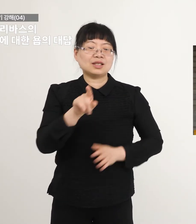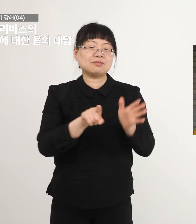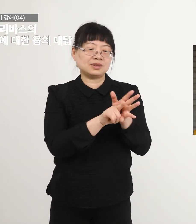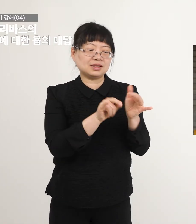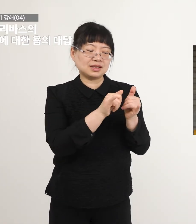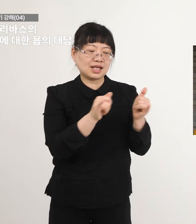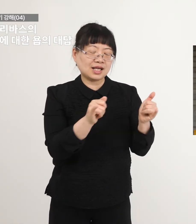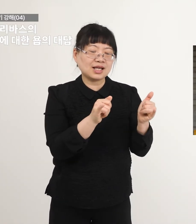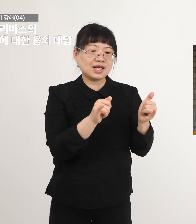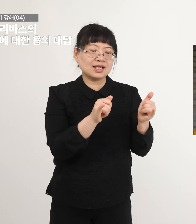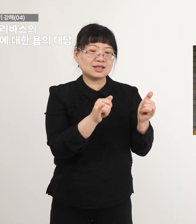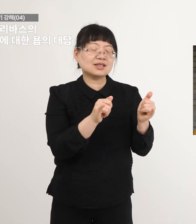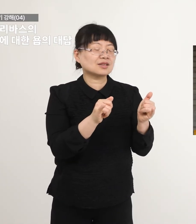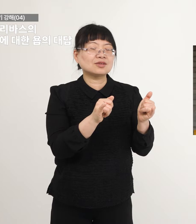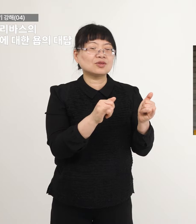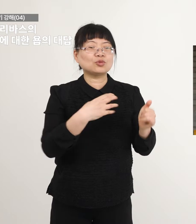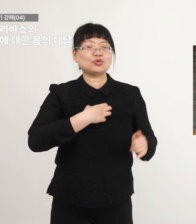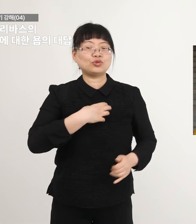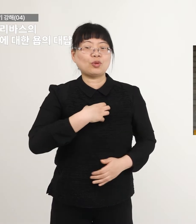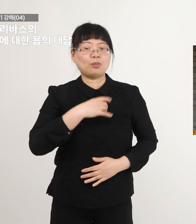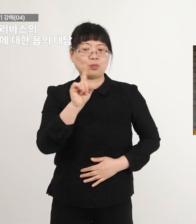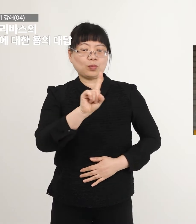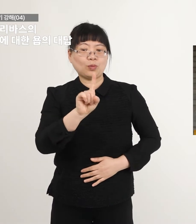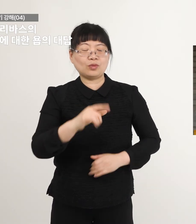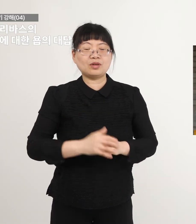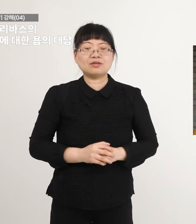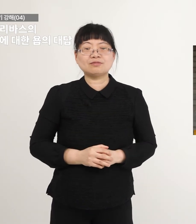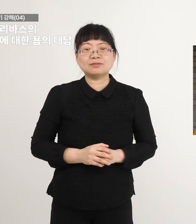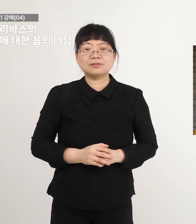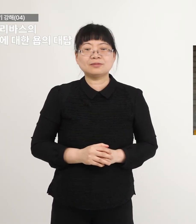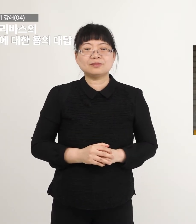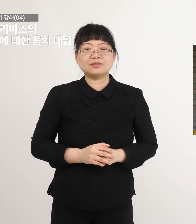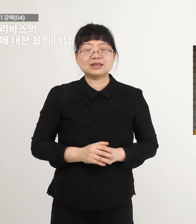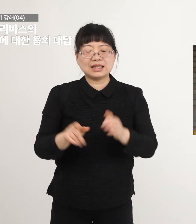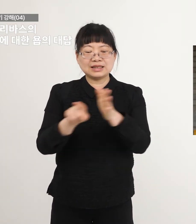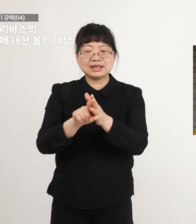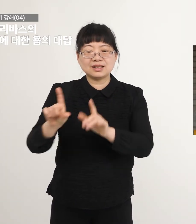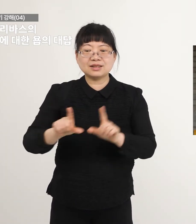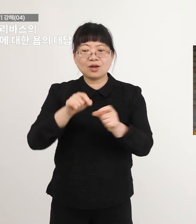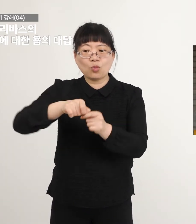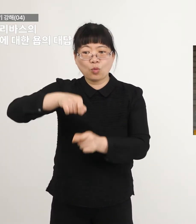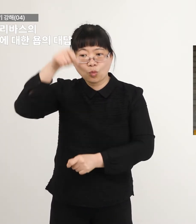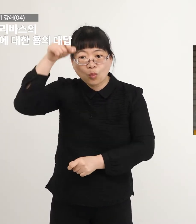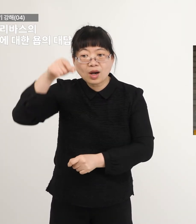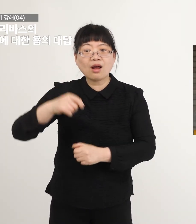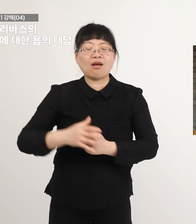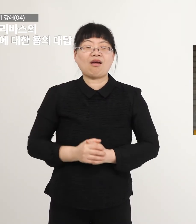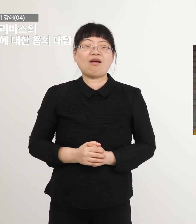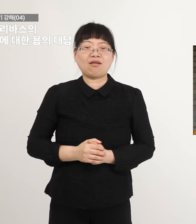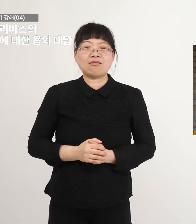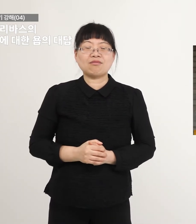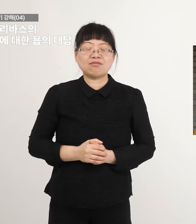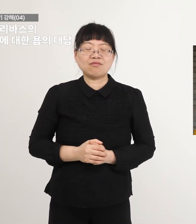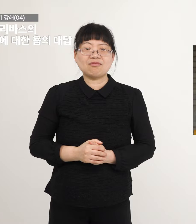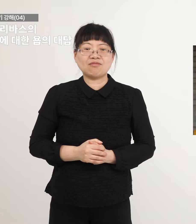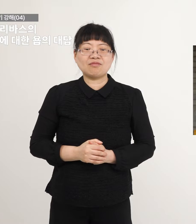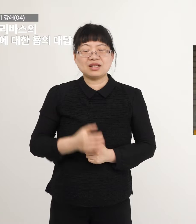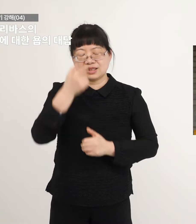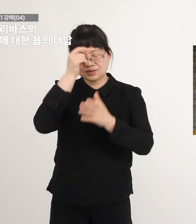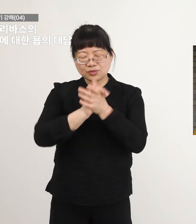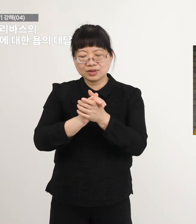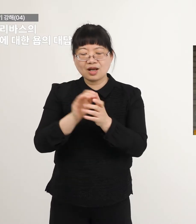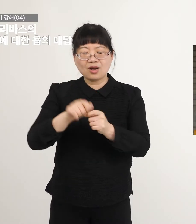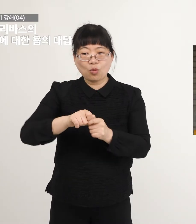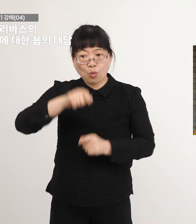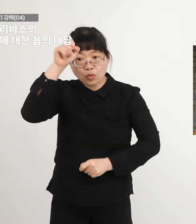신앙인들이 빠지는 함정이 뭐냐면 어줍지 않게 신앙생활 좀 오래됐다고, 기도생활